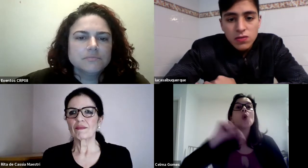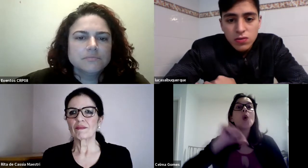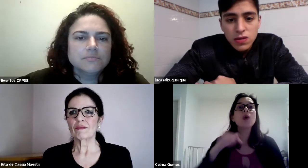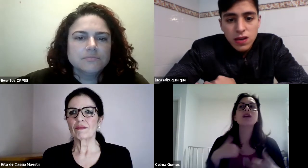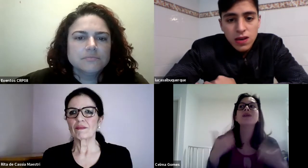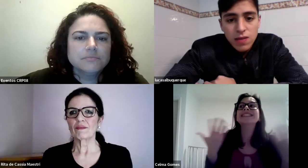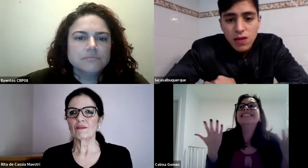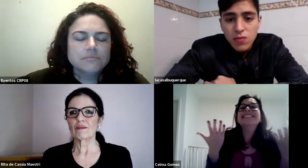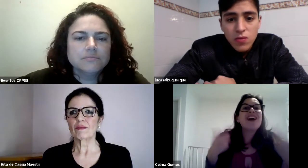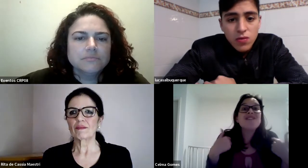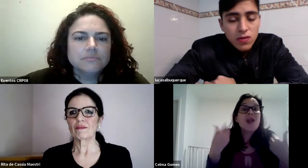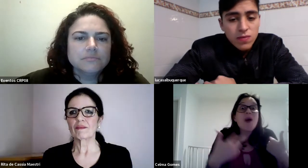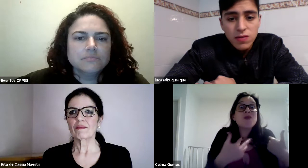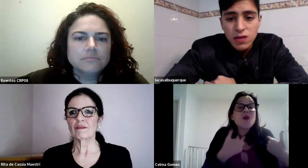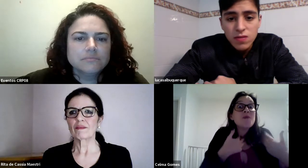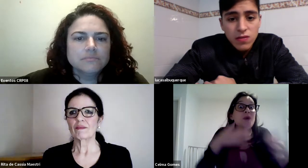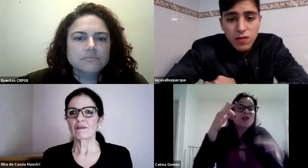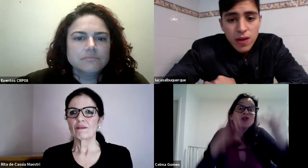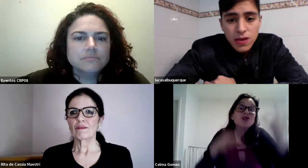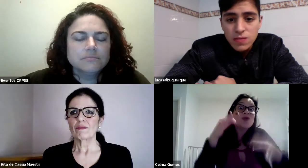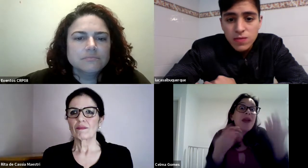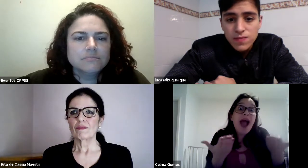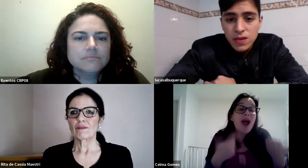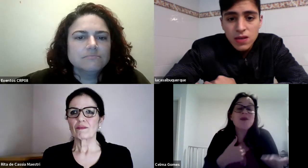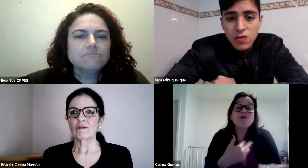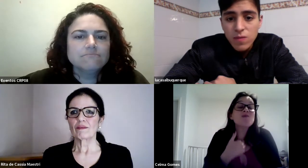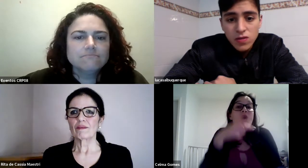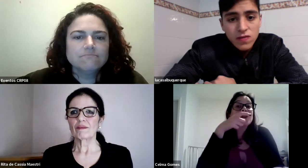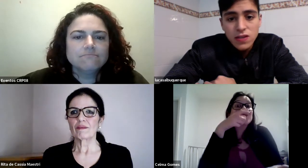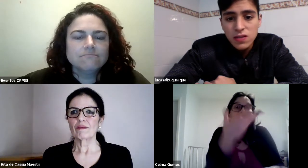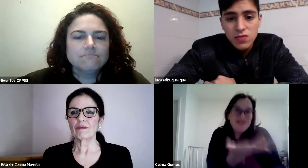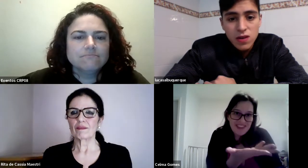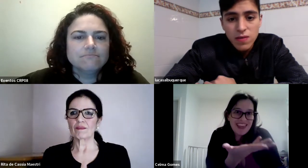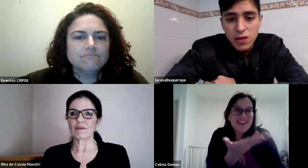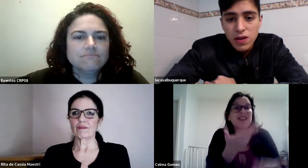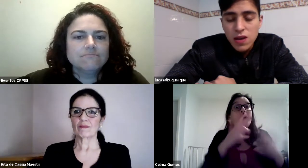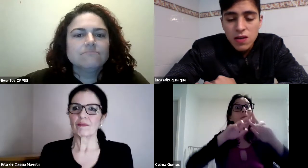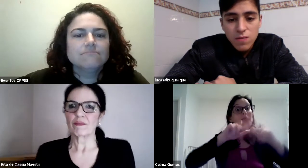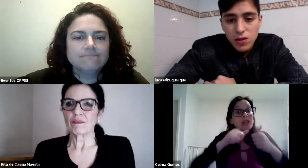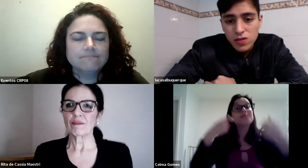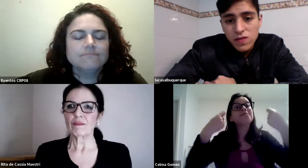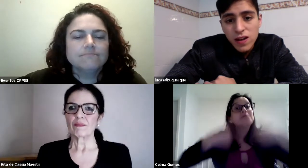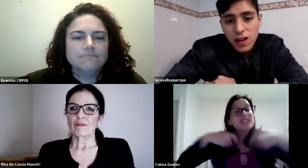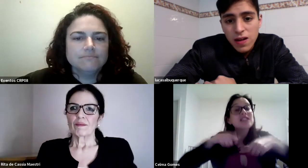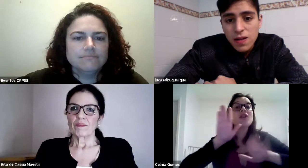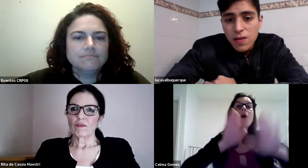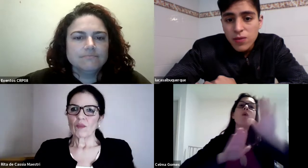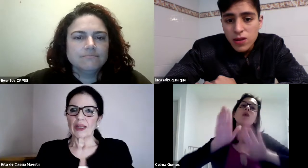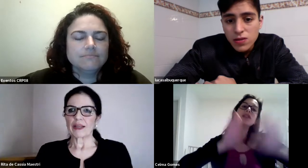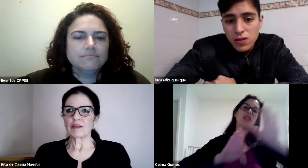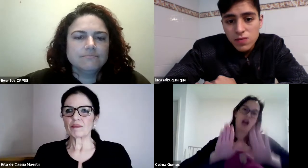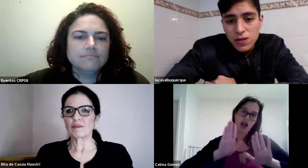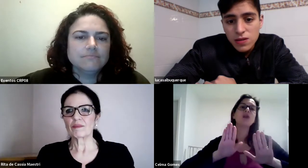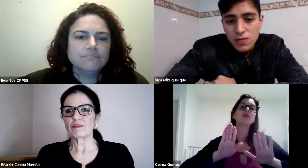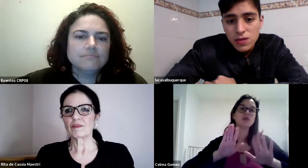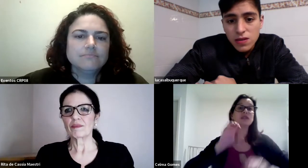de surdos que reclamaram muito porque o atendimento foi péssimo, e eu não posso fazer esse julgamento, eu não posso falar. Por